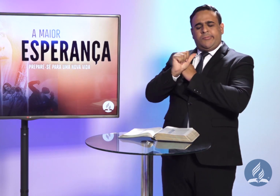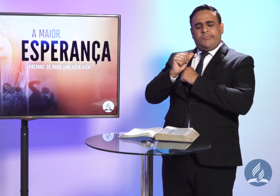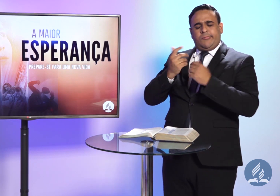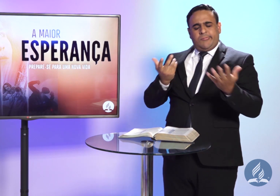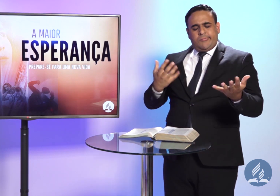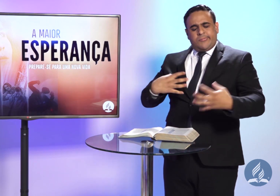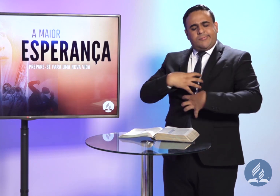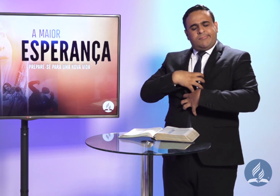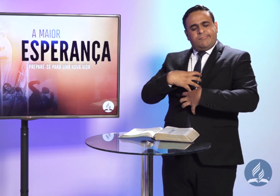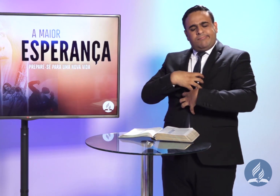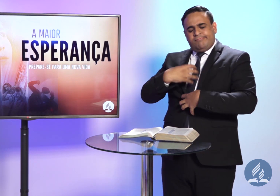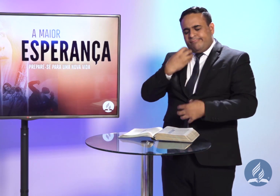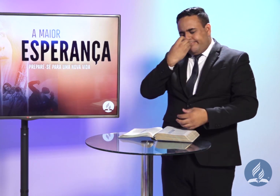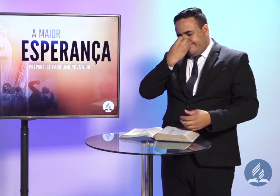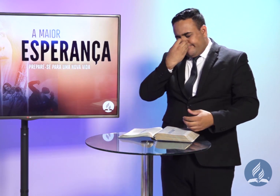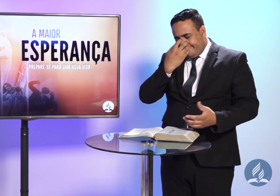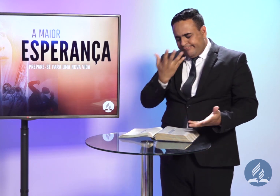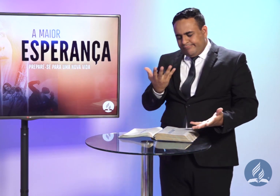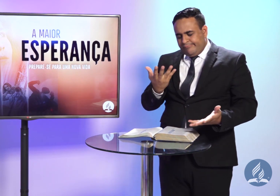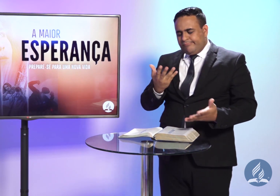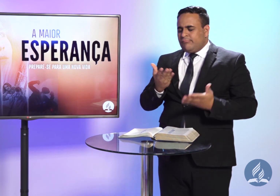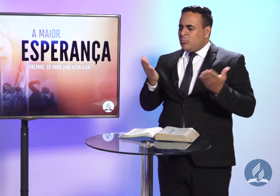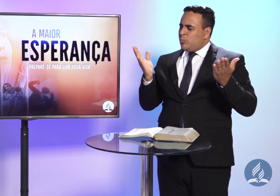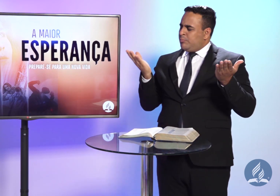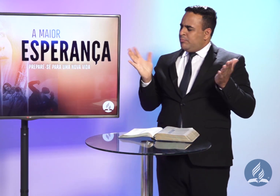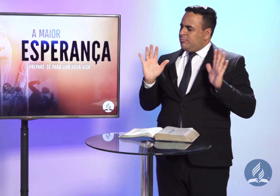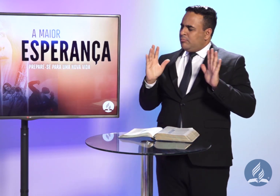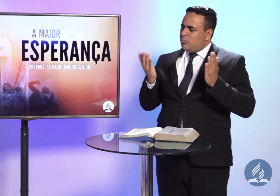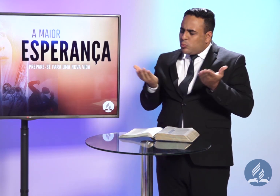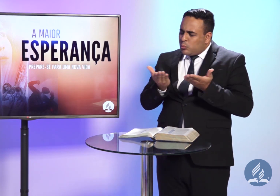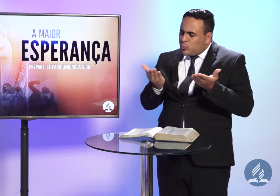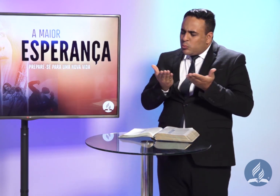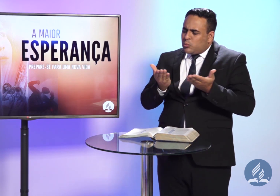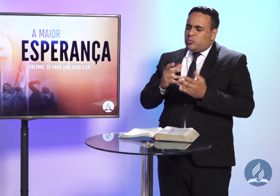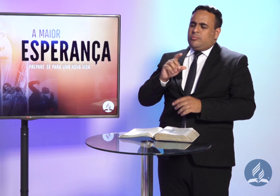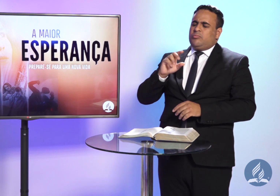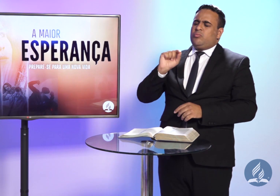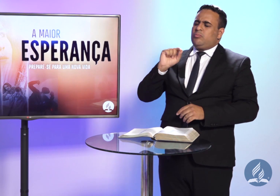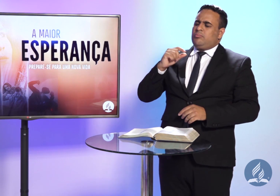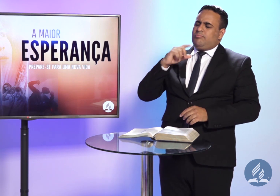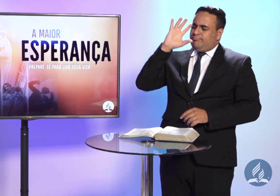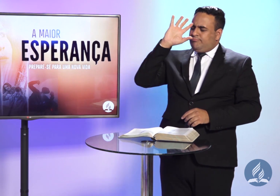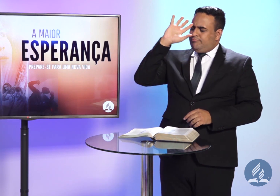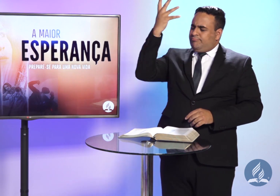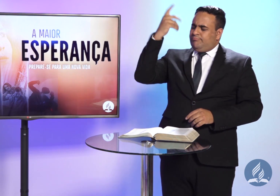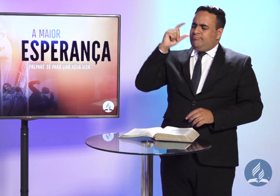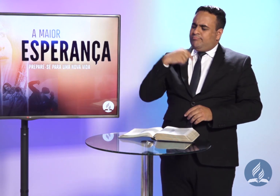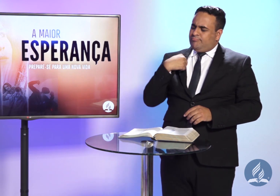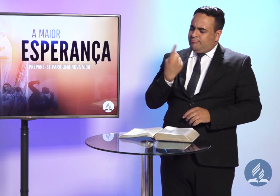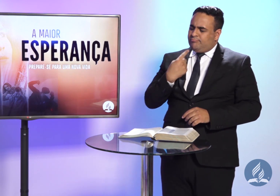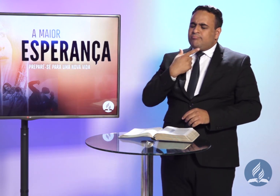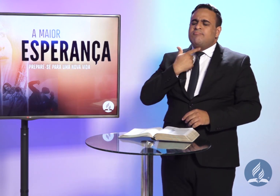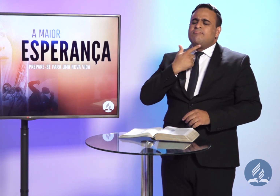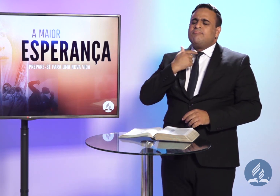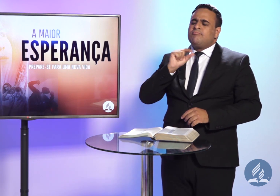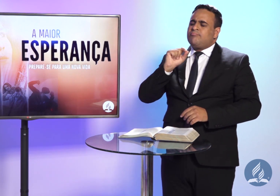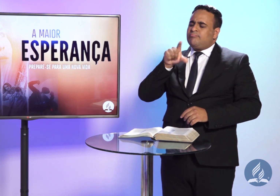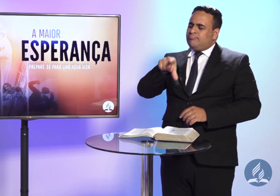fui enganado no passado. Muitas pessoas sofrem porque não conhecem a verdade e se perdem nos